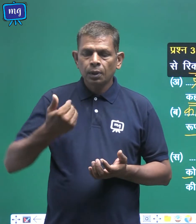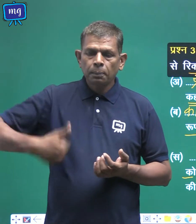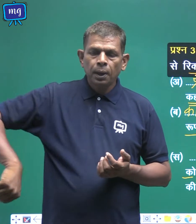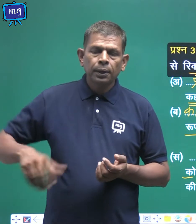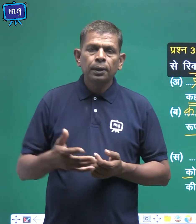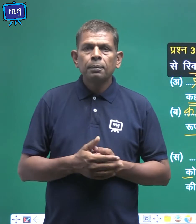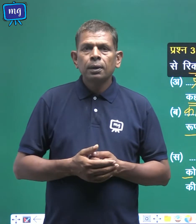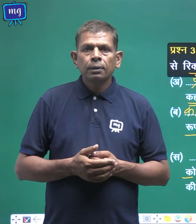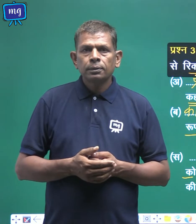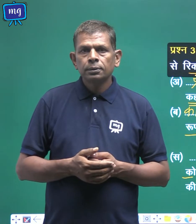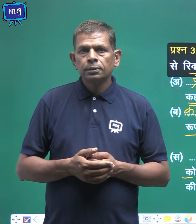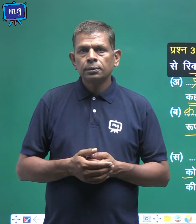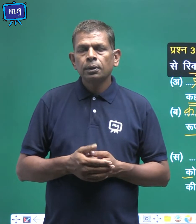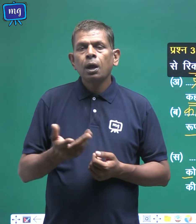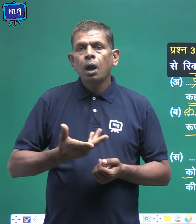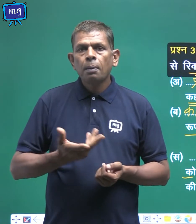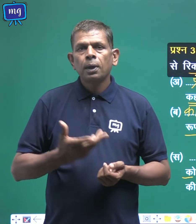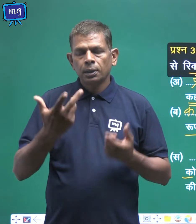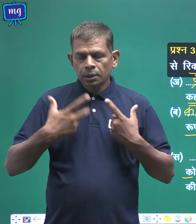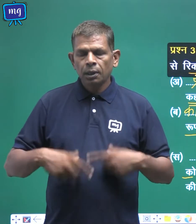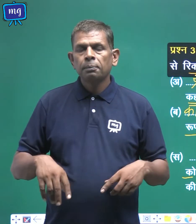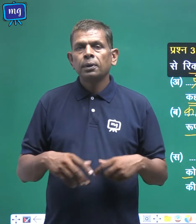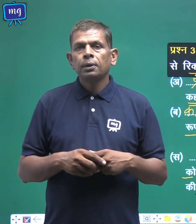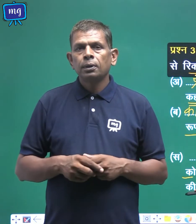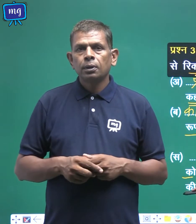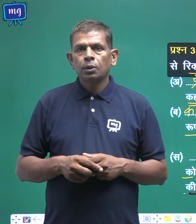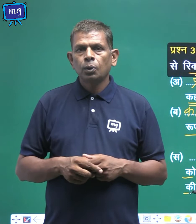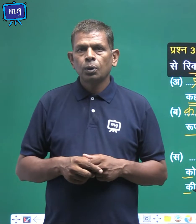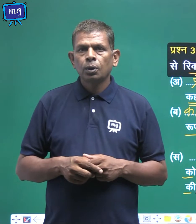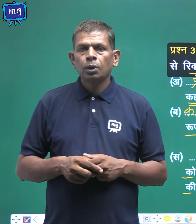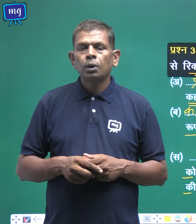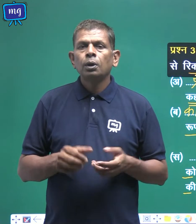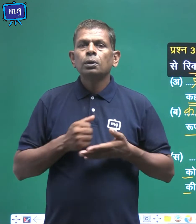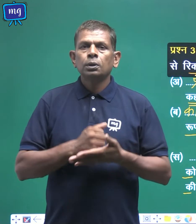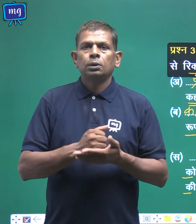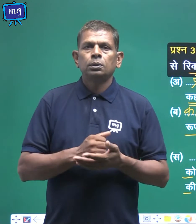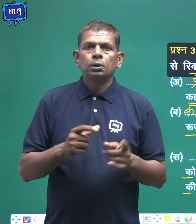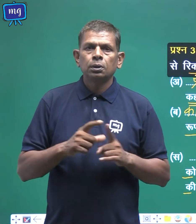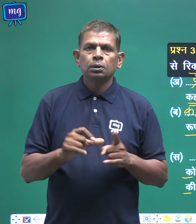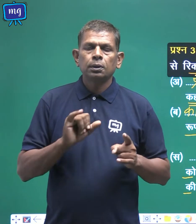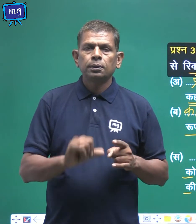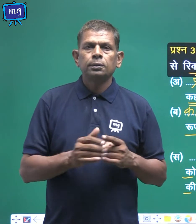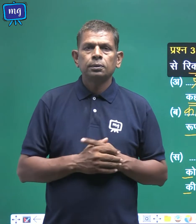निकालने में हमारे शरीर की सहायता करता है?